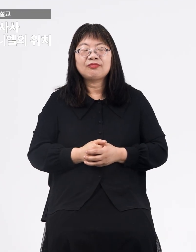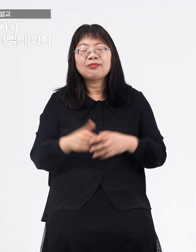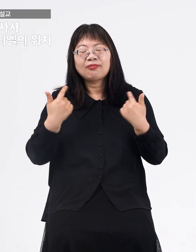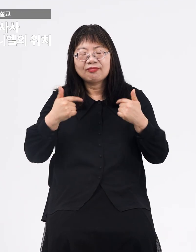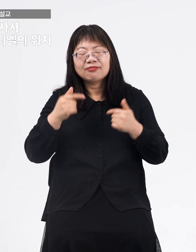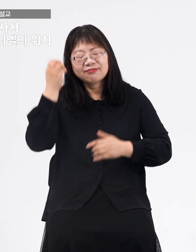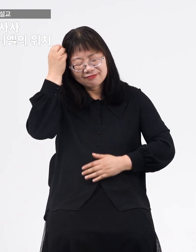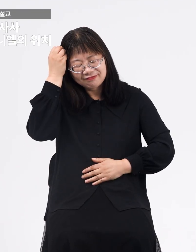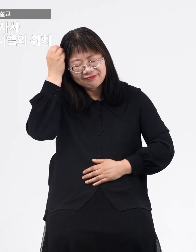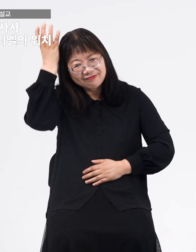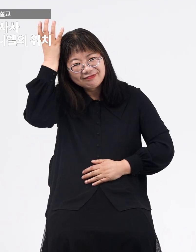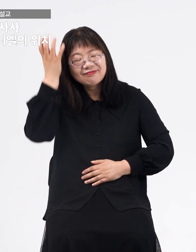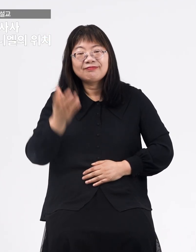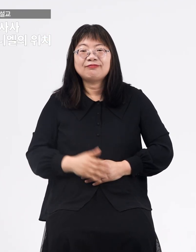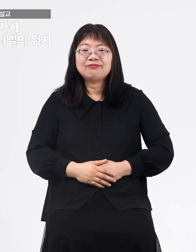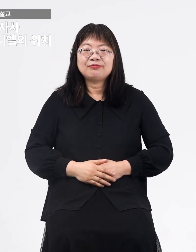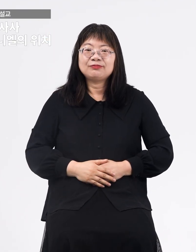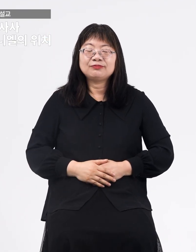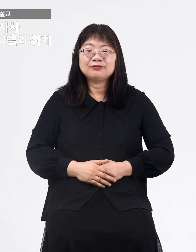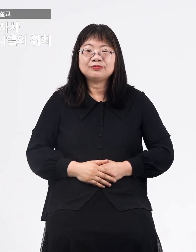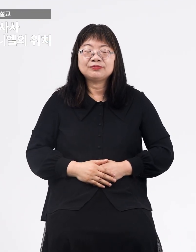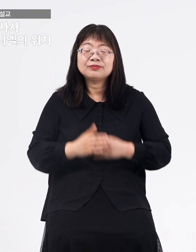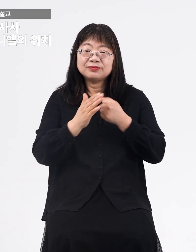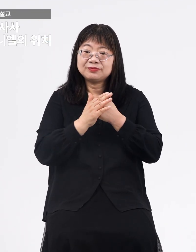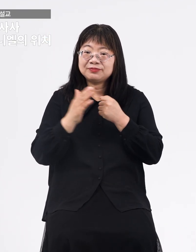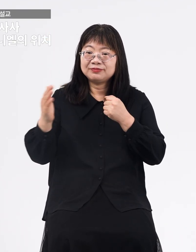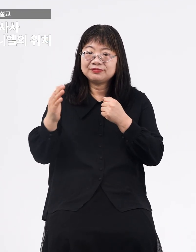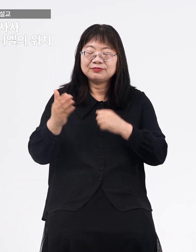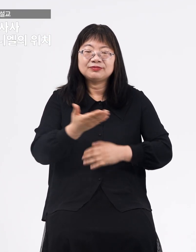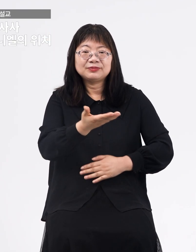백발백중이에요. 여지가 없어요. 그래서 여러분,